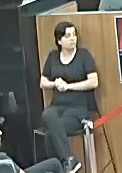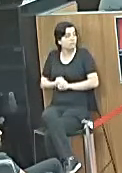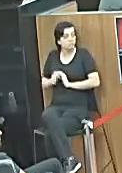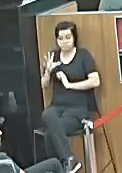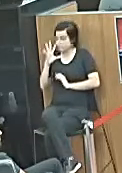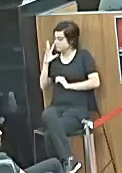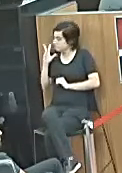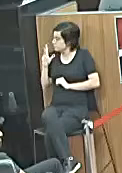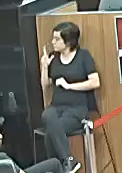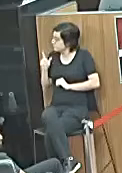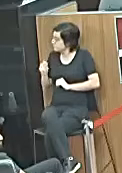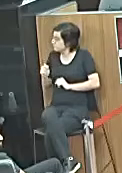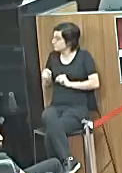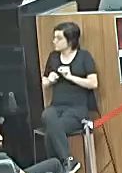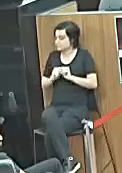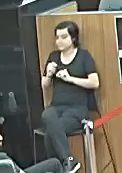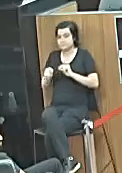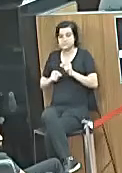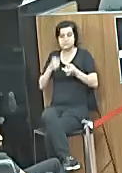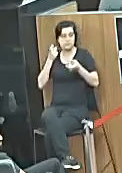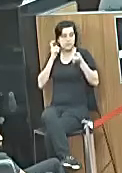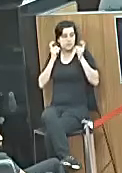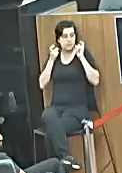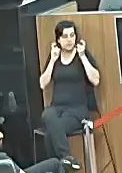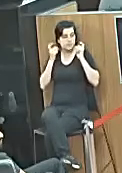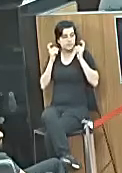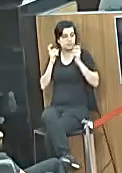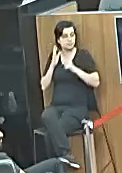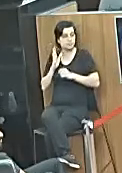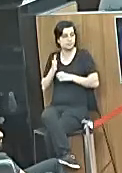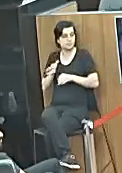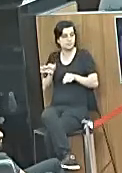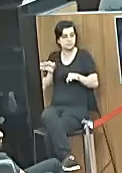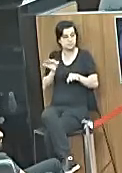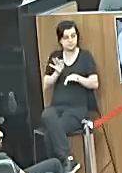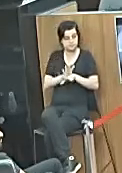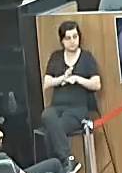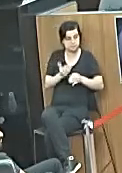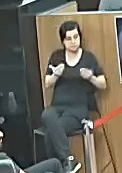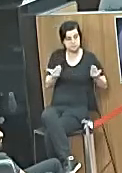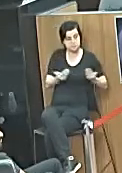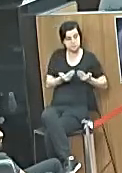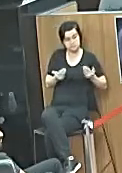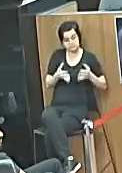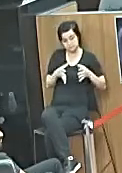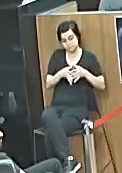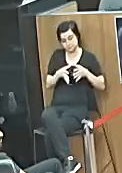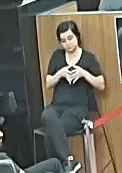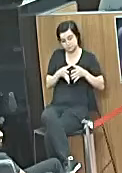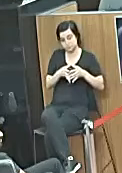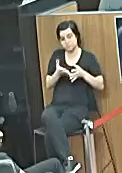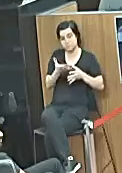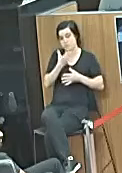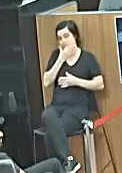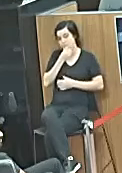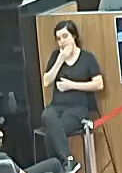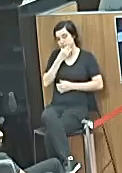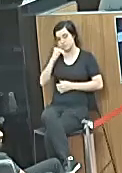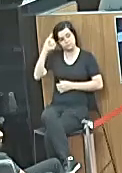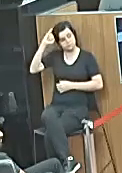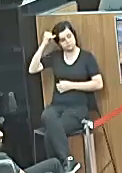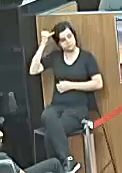que é uma reunião que na verdade terminando a primeira parte desse ciclo como doutor jean comentou logo na